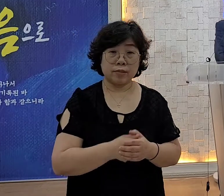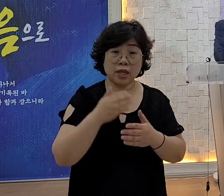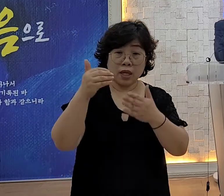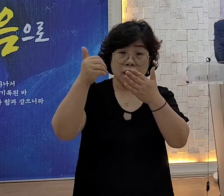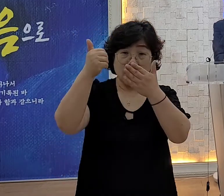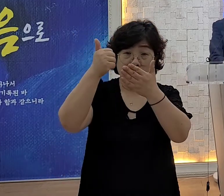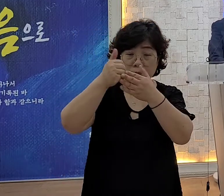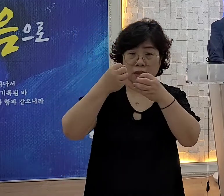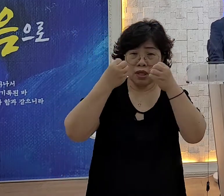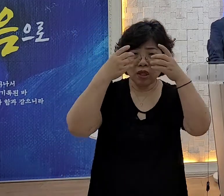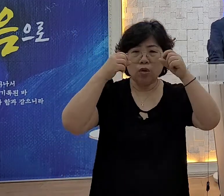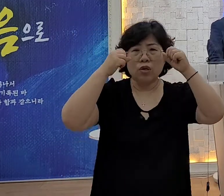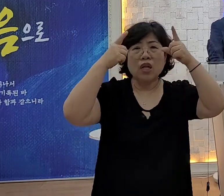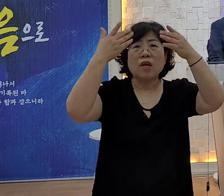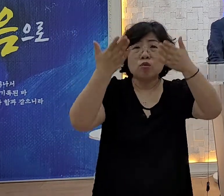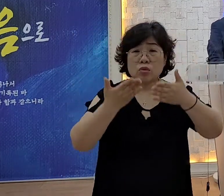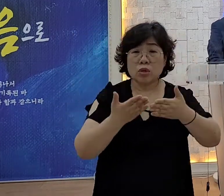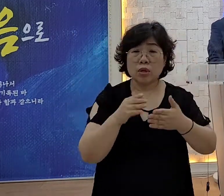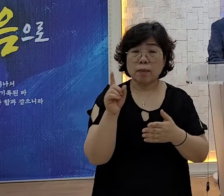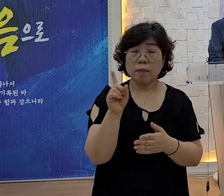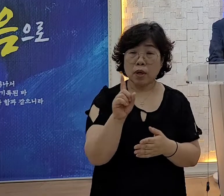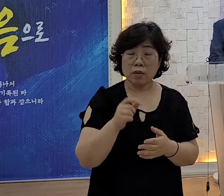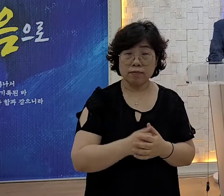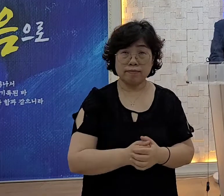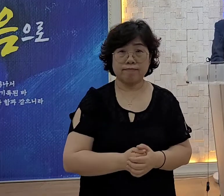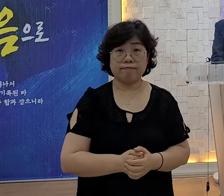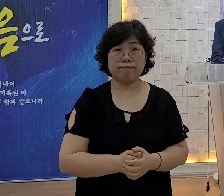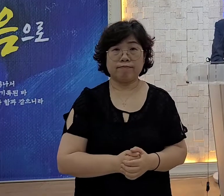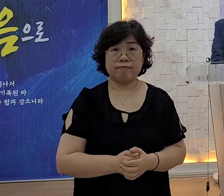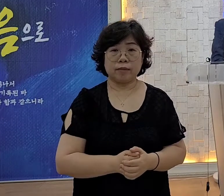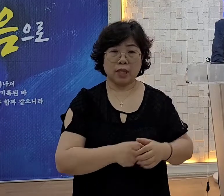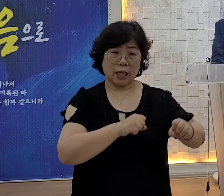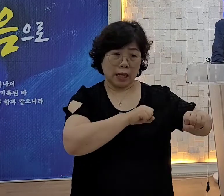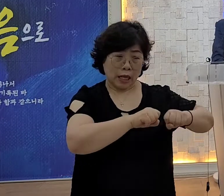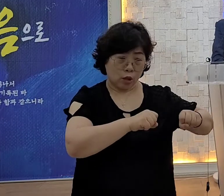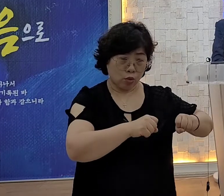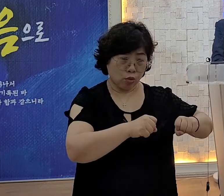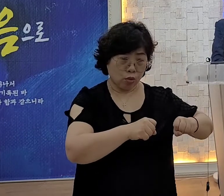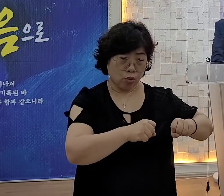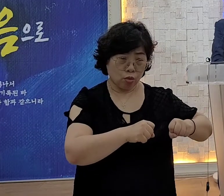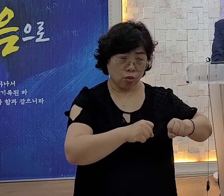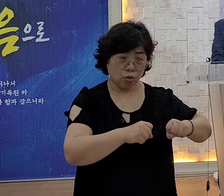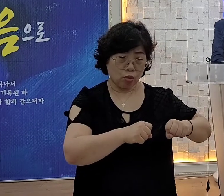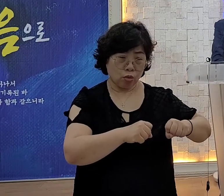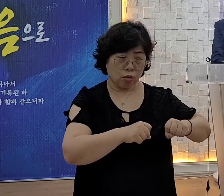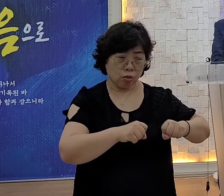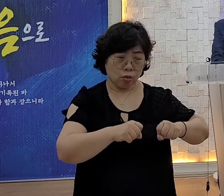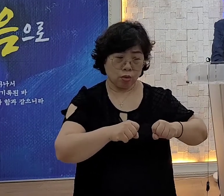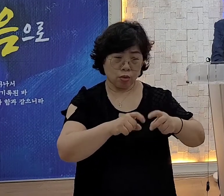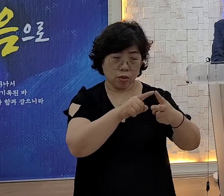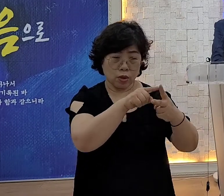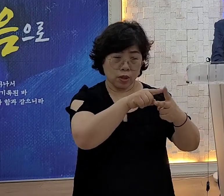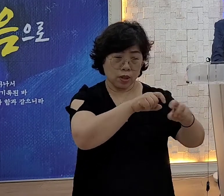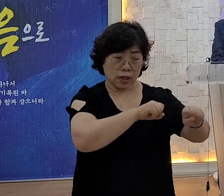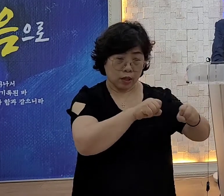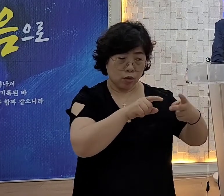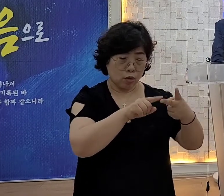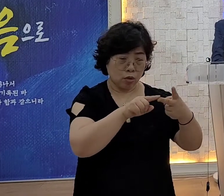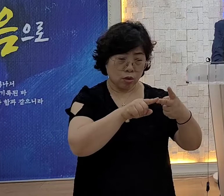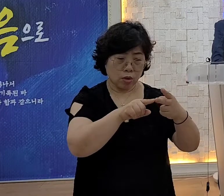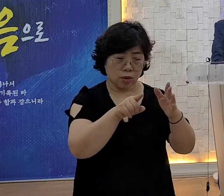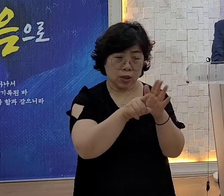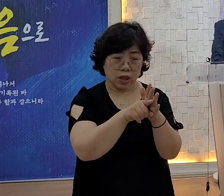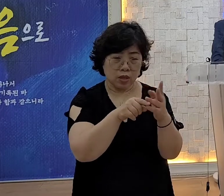하나님께서 저에게 새로운 깨달음을 주셨는데 뭐냐? 행위보다 믿음이 훨씬 더